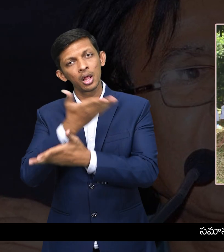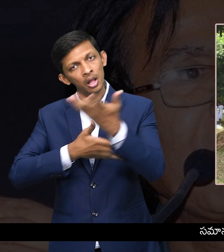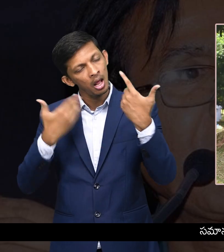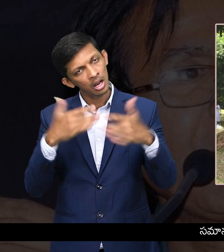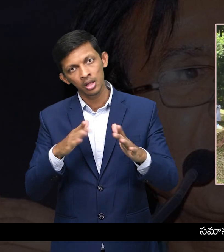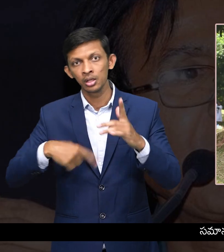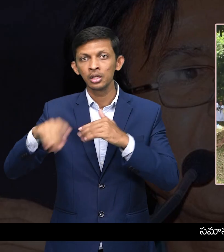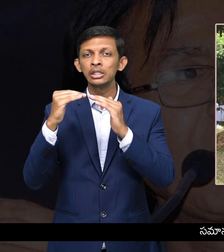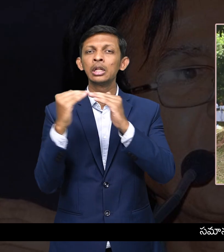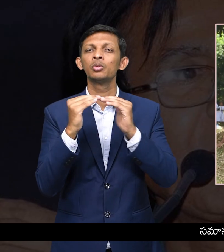ప్రోత్సహిస్తున్నారు.